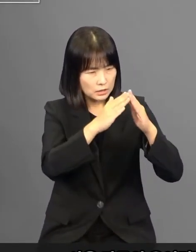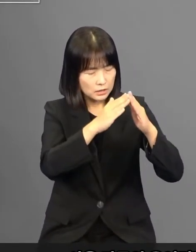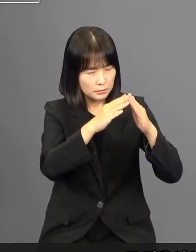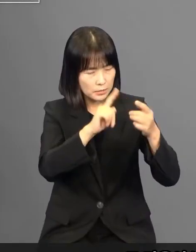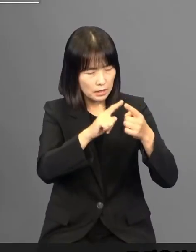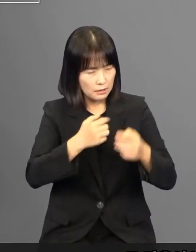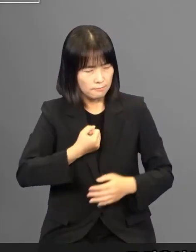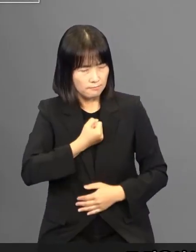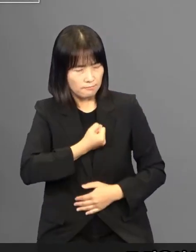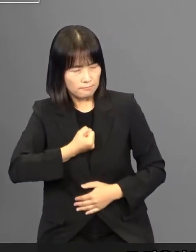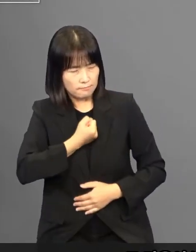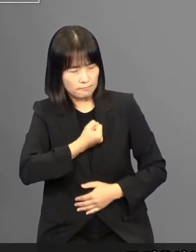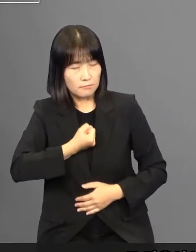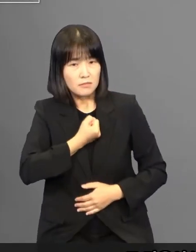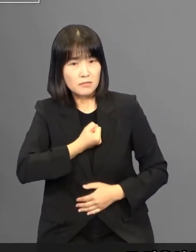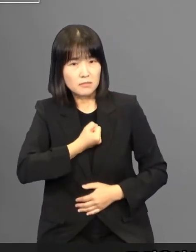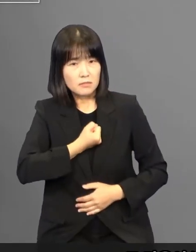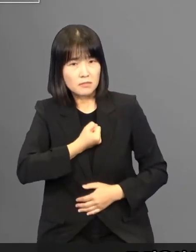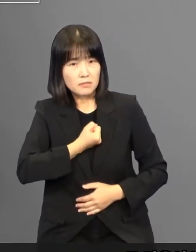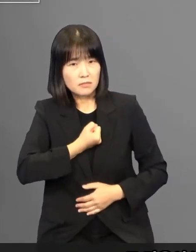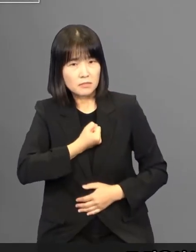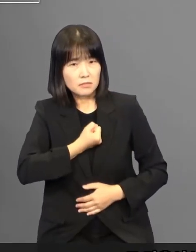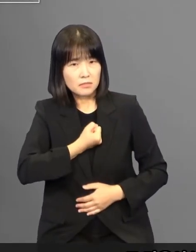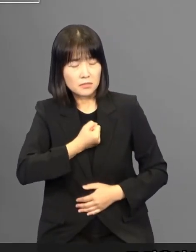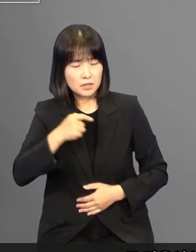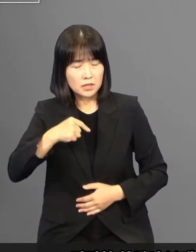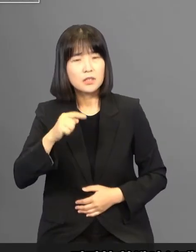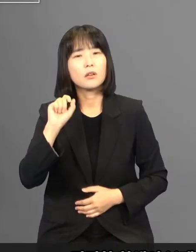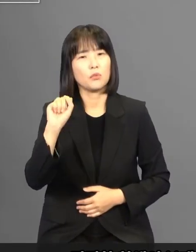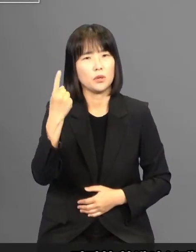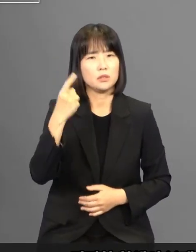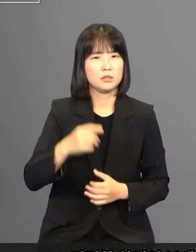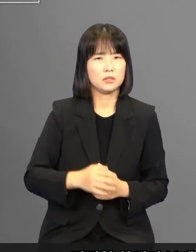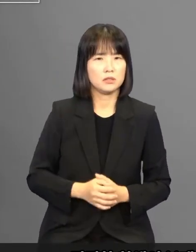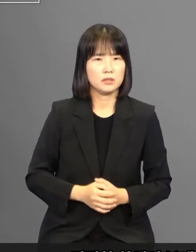풀고 있지 않은 그 마음이 남아 있었던 것입니다.